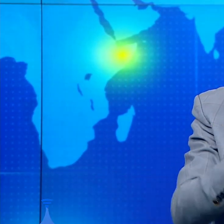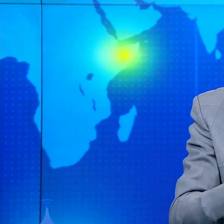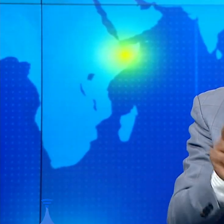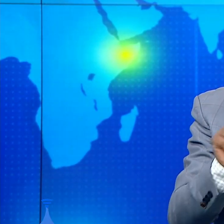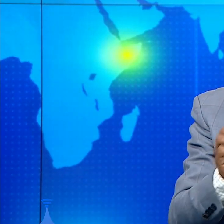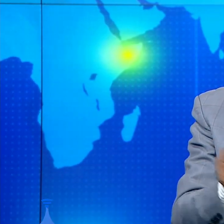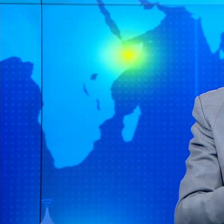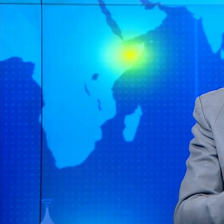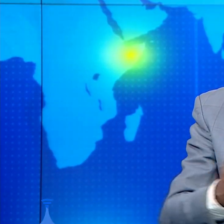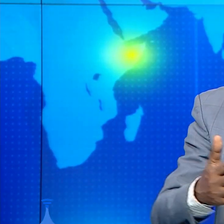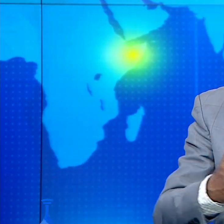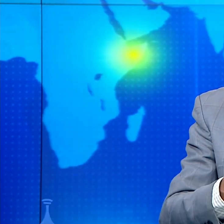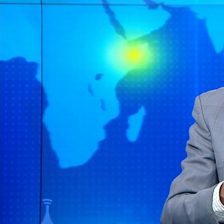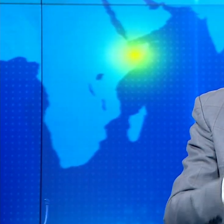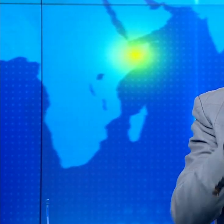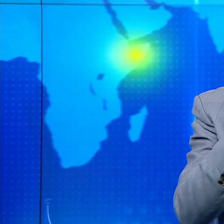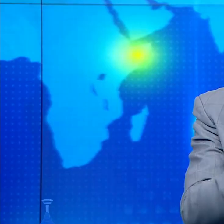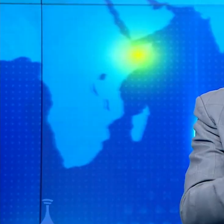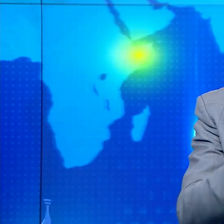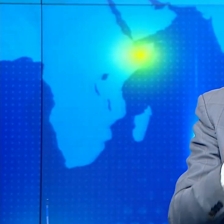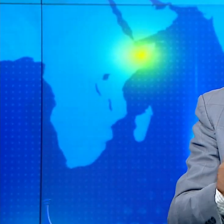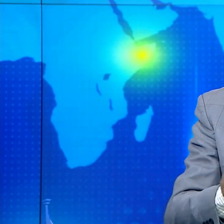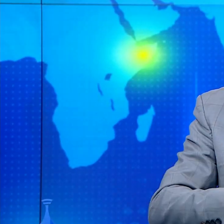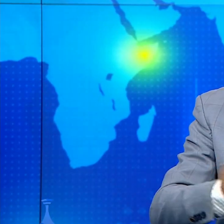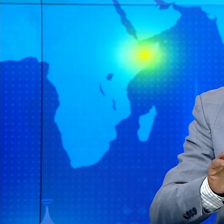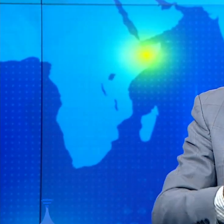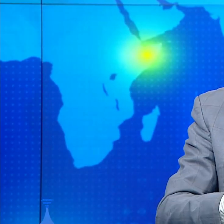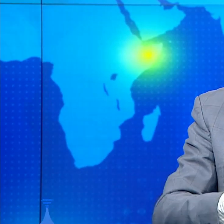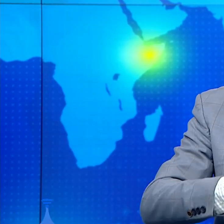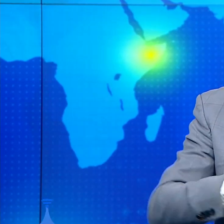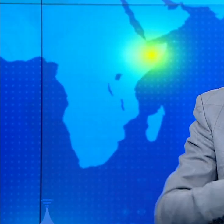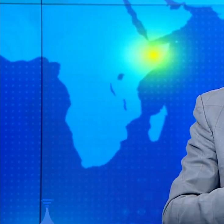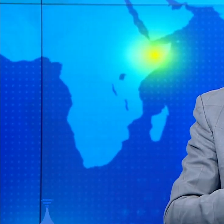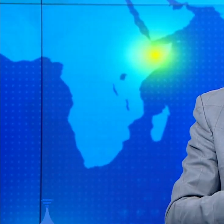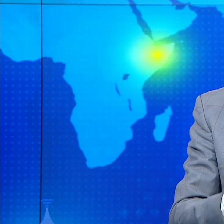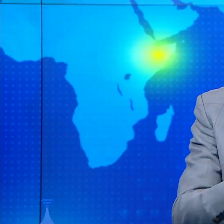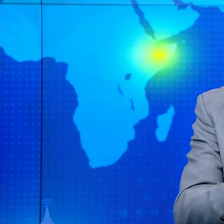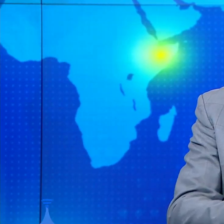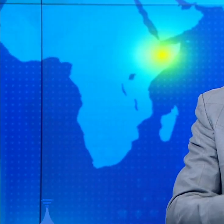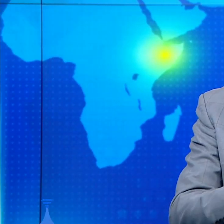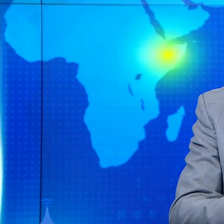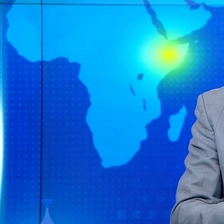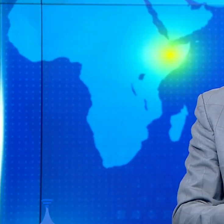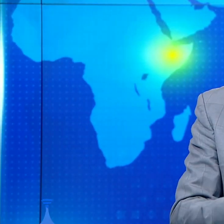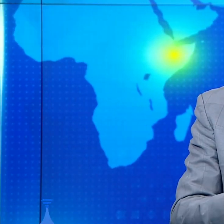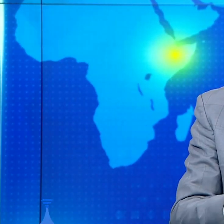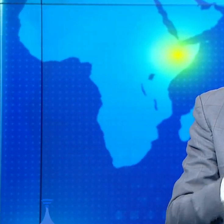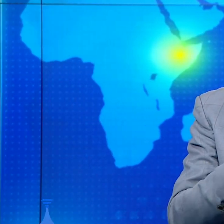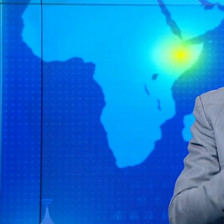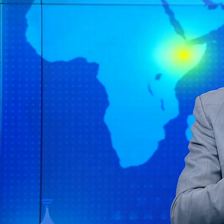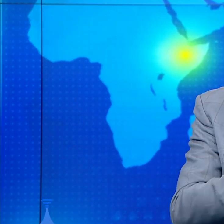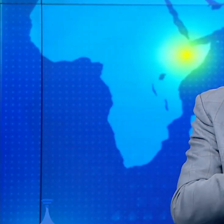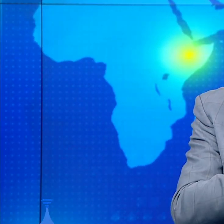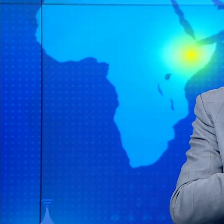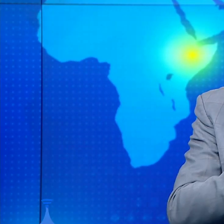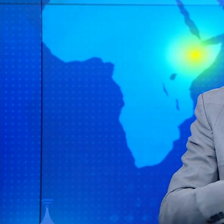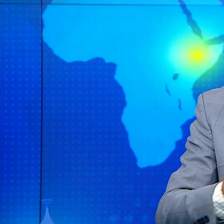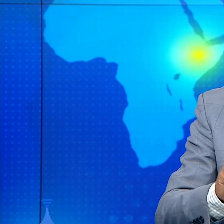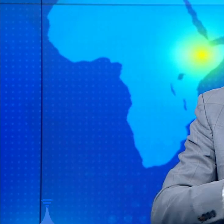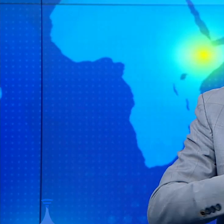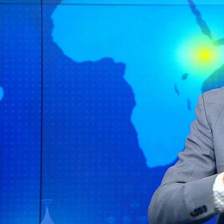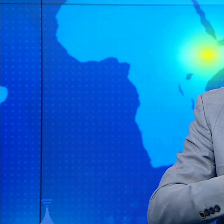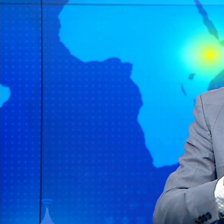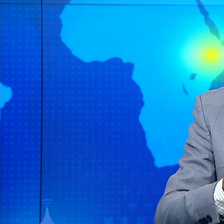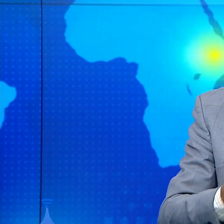ከአፍሪካ ብሬንስ ጋር በመተባበር በአዲስ አበባ መካሄድ ጀምሯል። የአገሪቱ የዘርፍ የስራ